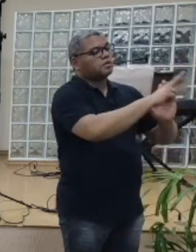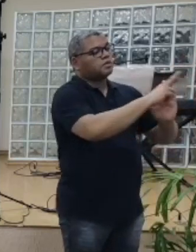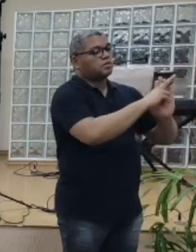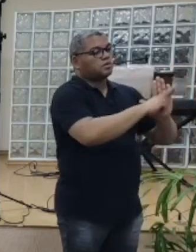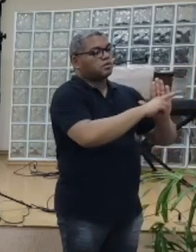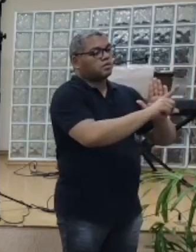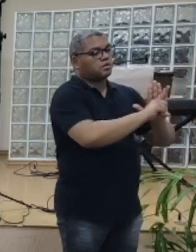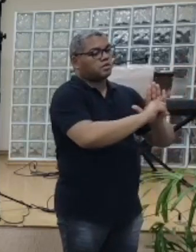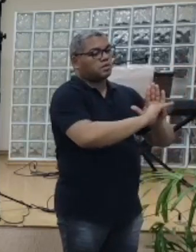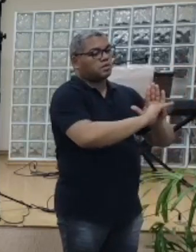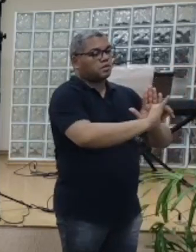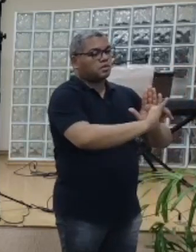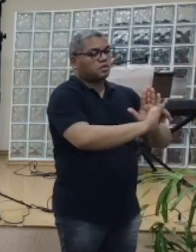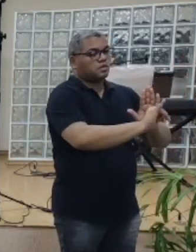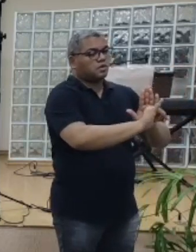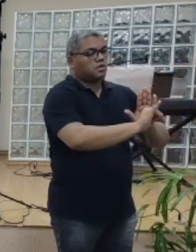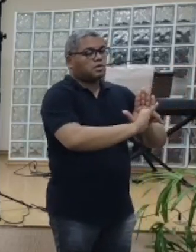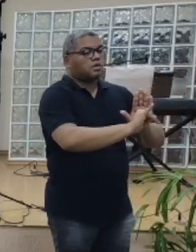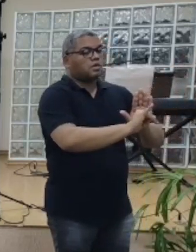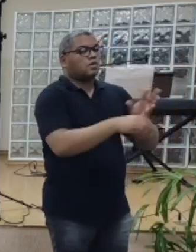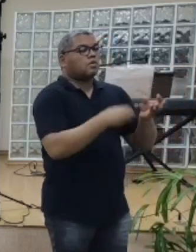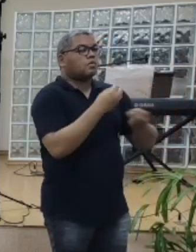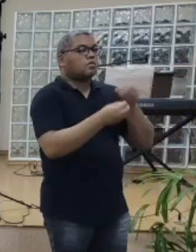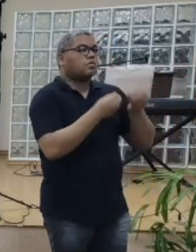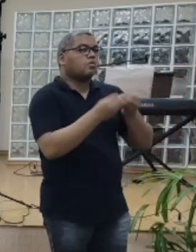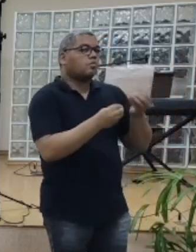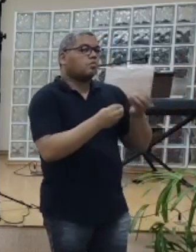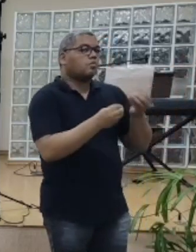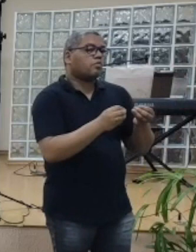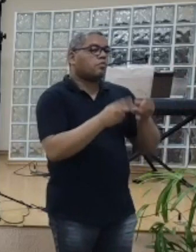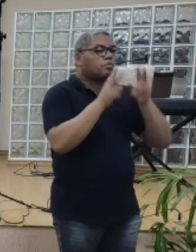como a gente já viu, 3 principais